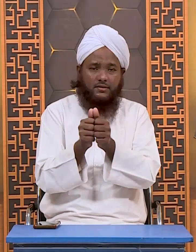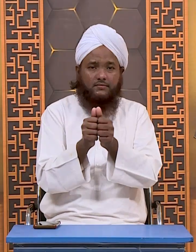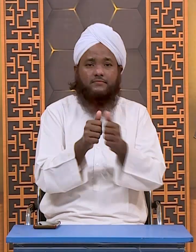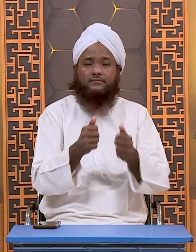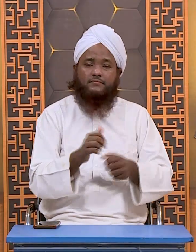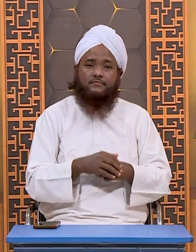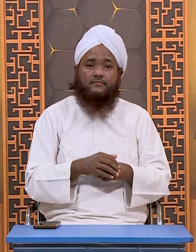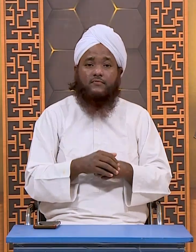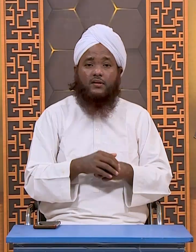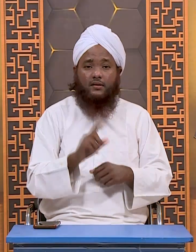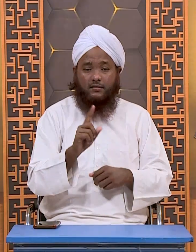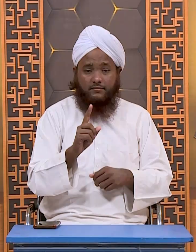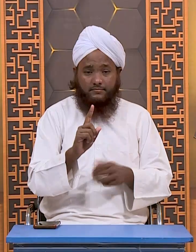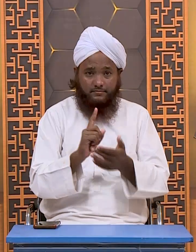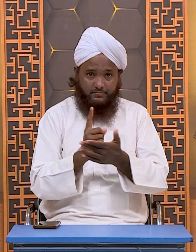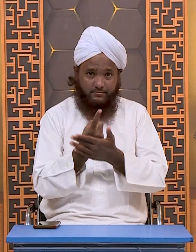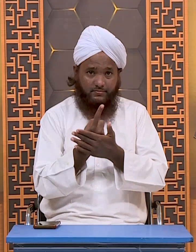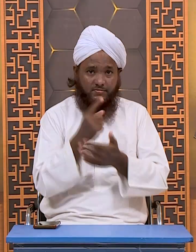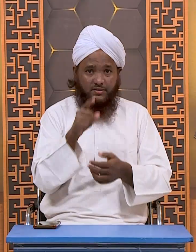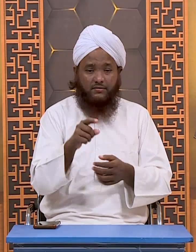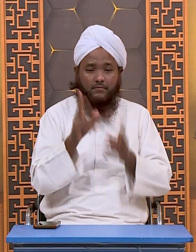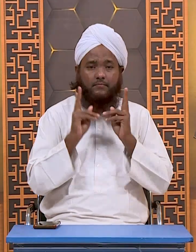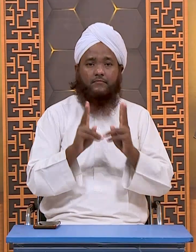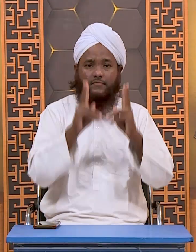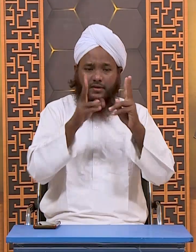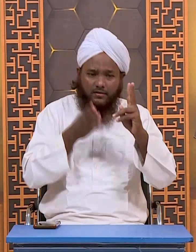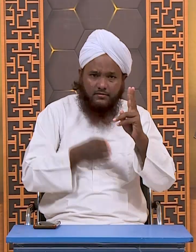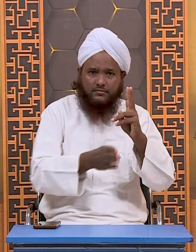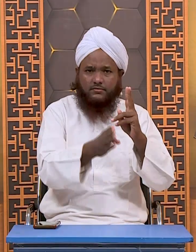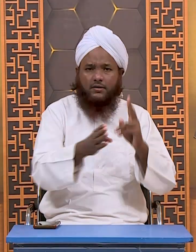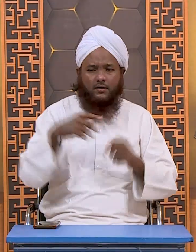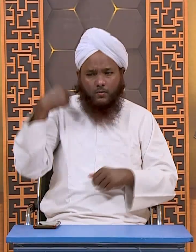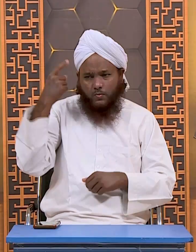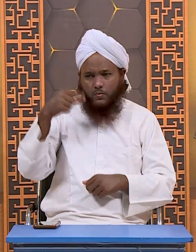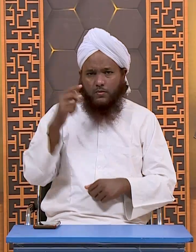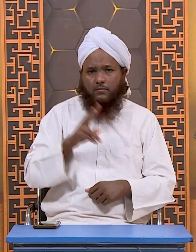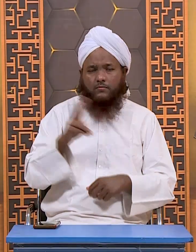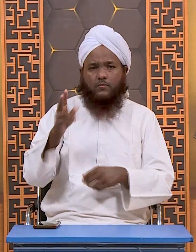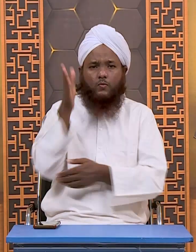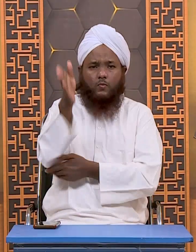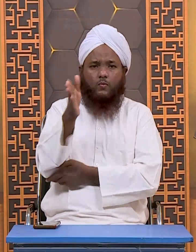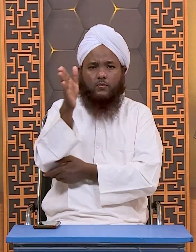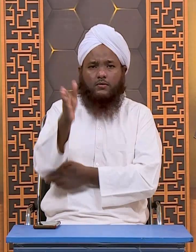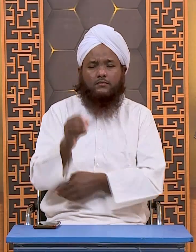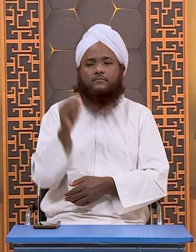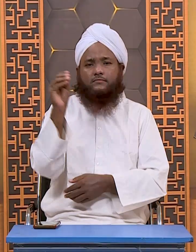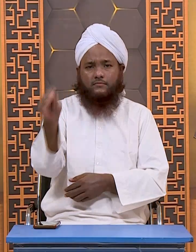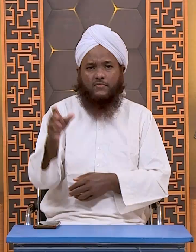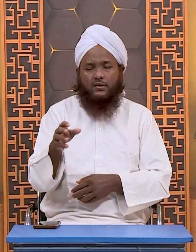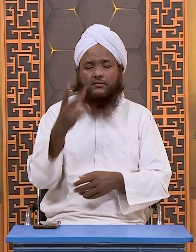نے ایک مرتبہ آپ مسجد میں داخل ہوئے تو ایک غلام کو اپنی اونٹنی دی اور فرمایا کہ اس کی دیکھ بھال کرنا، اسے